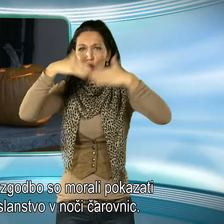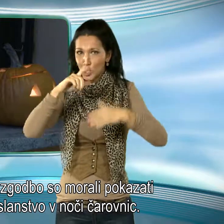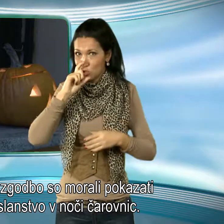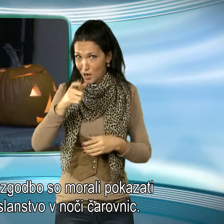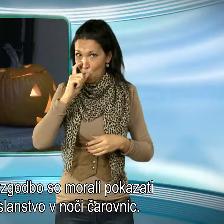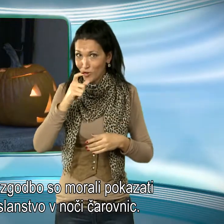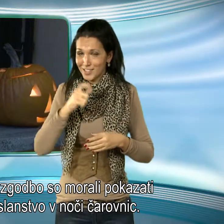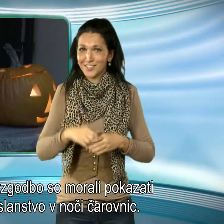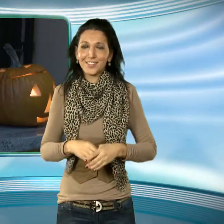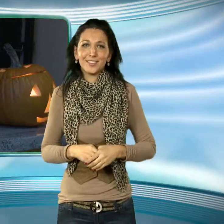noči čarovnic.